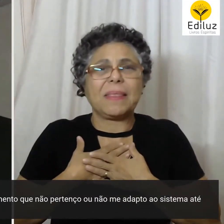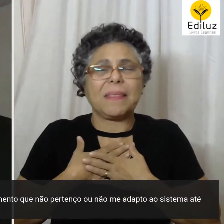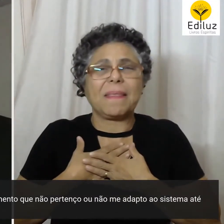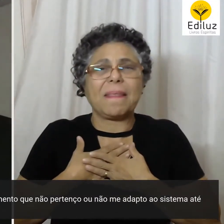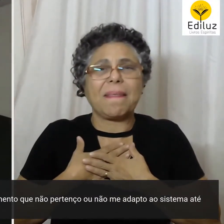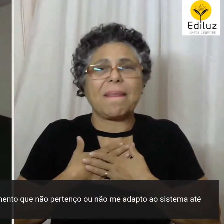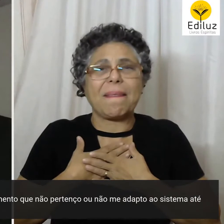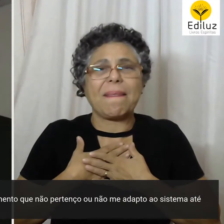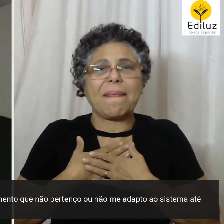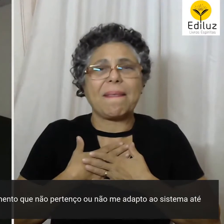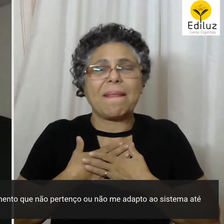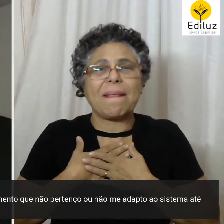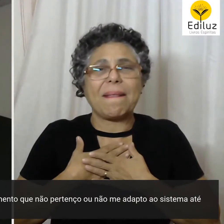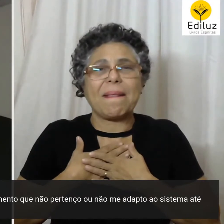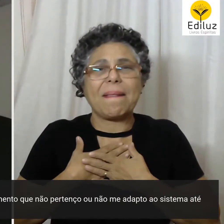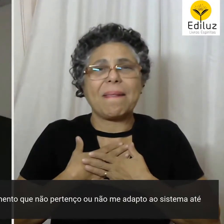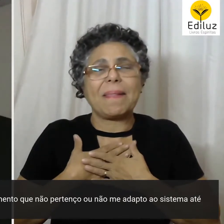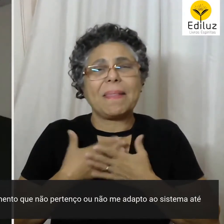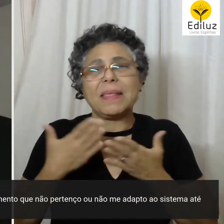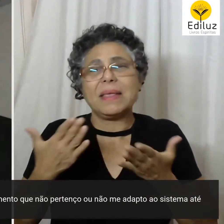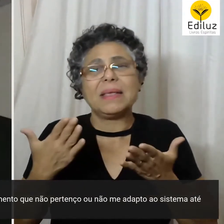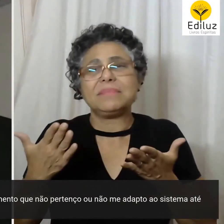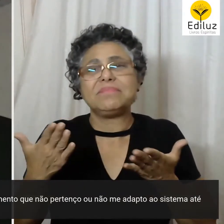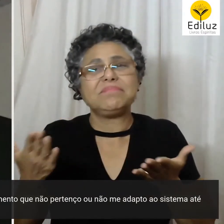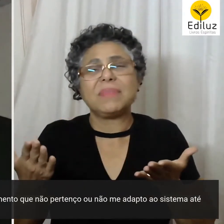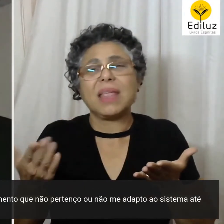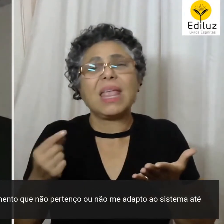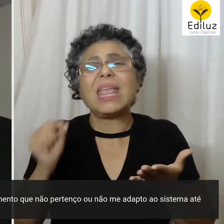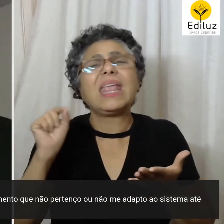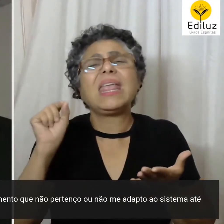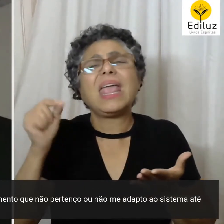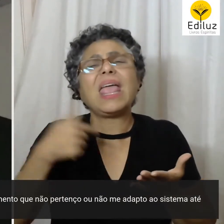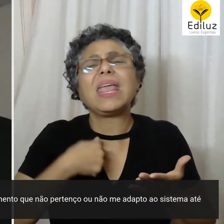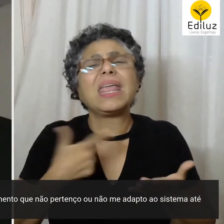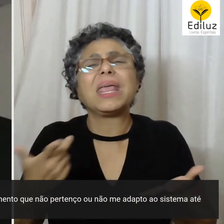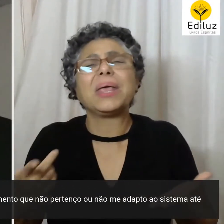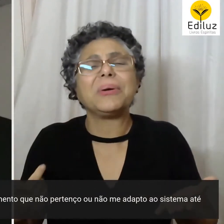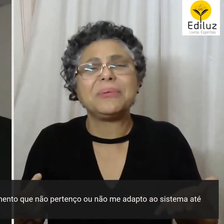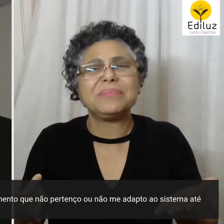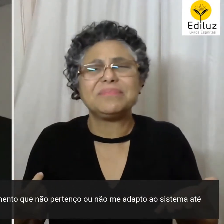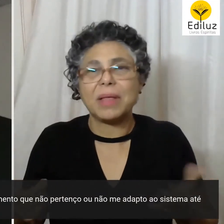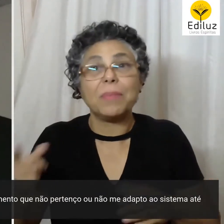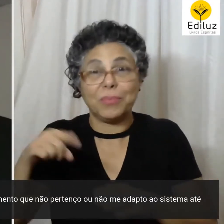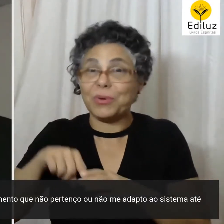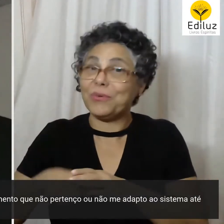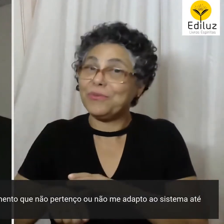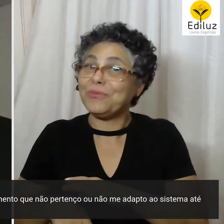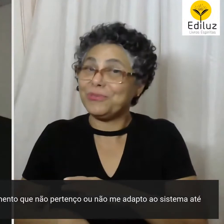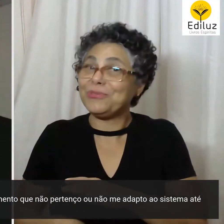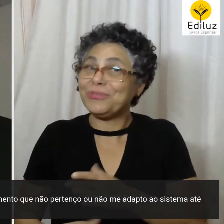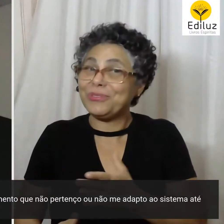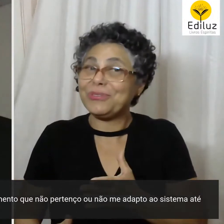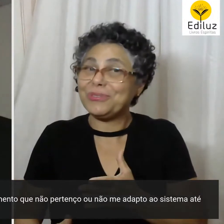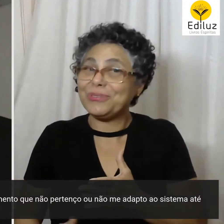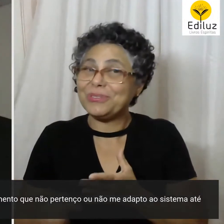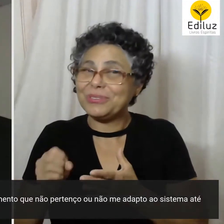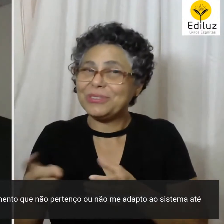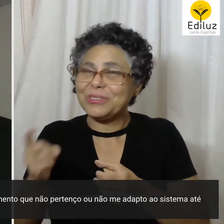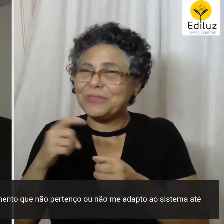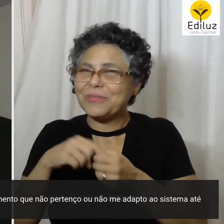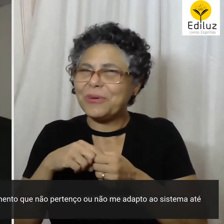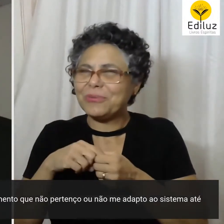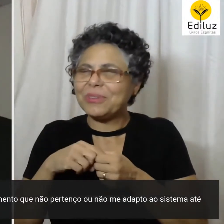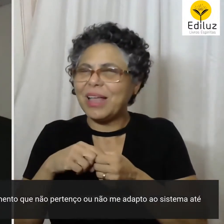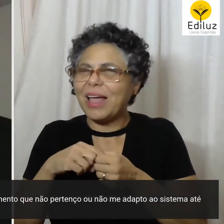se sou, quem sou eu. Isso é uma questão muito profunda, Wallace. Se você voltar nas